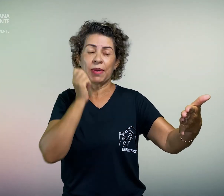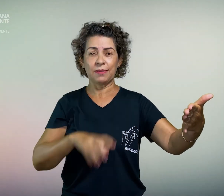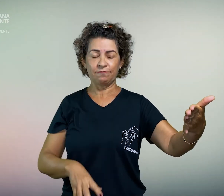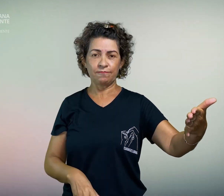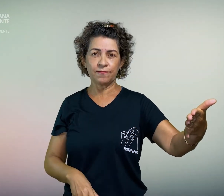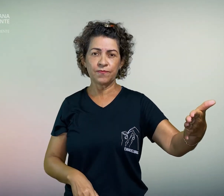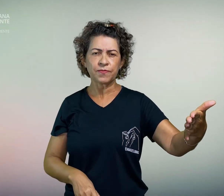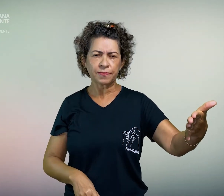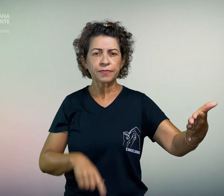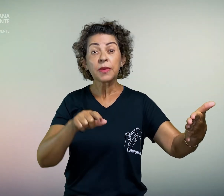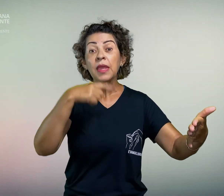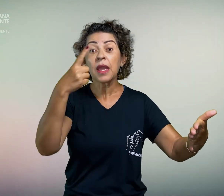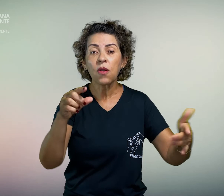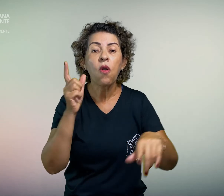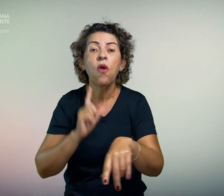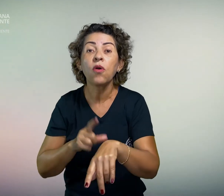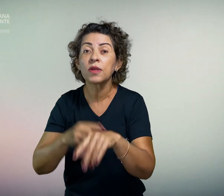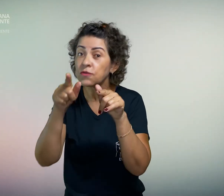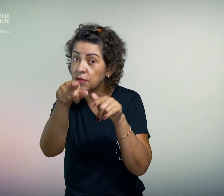pecados aprendidos da mãe.